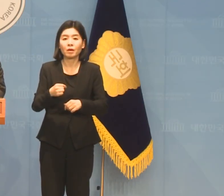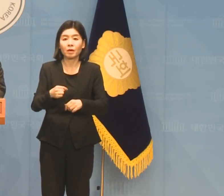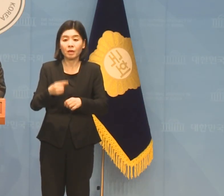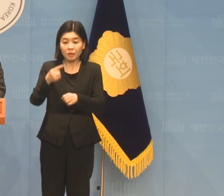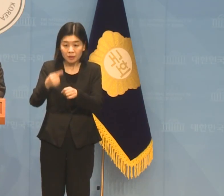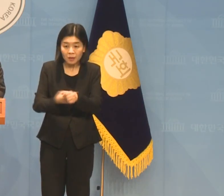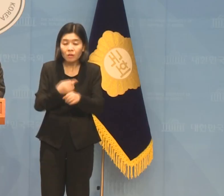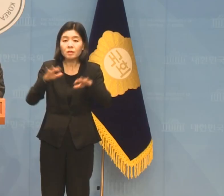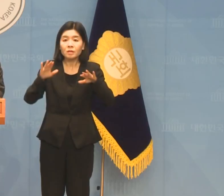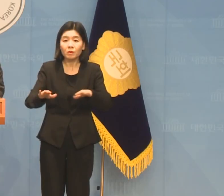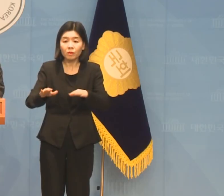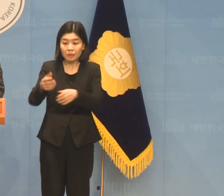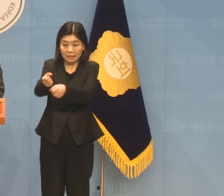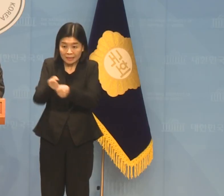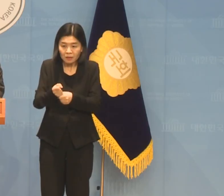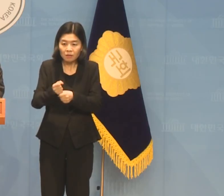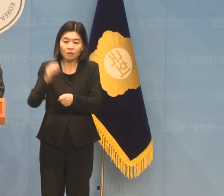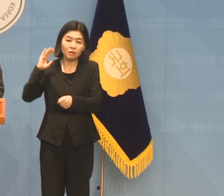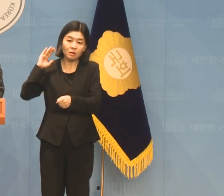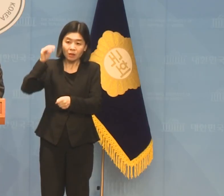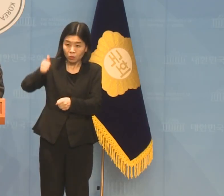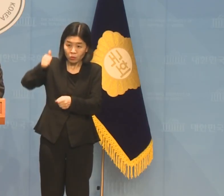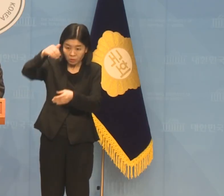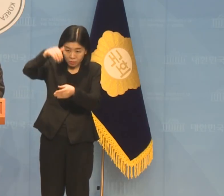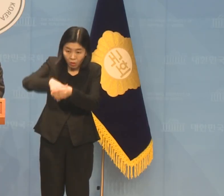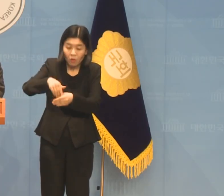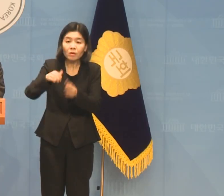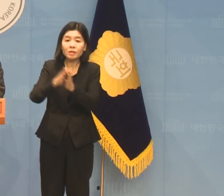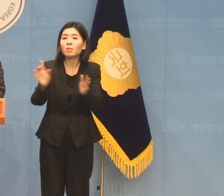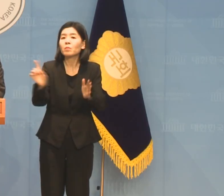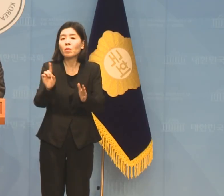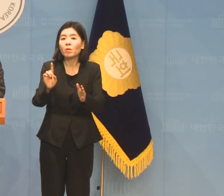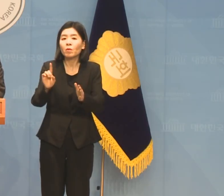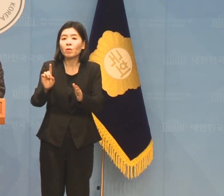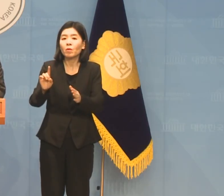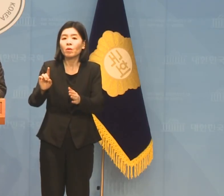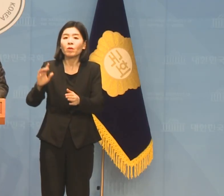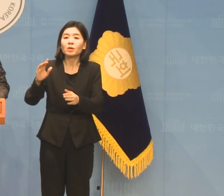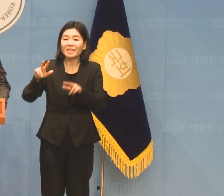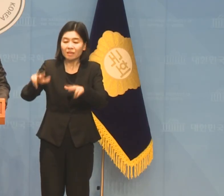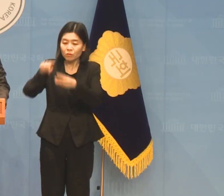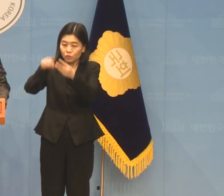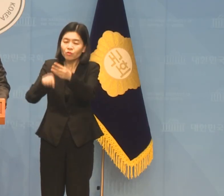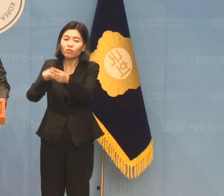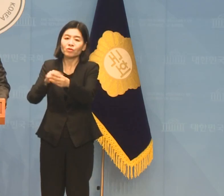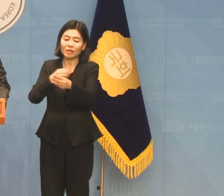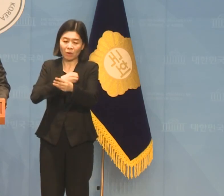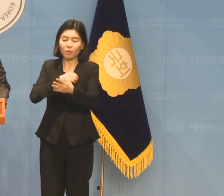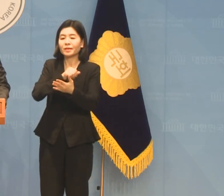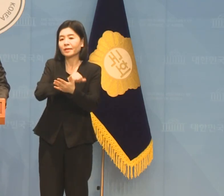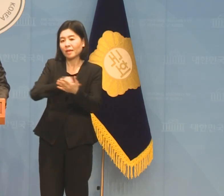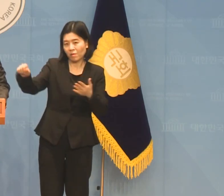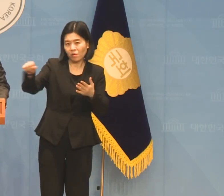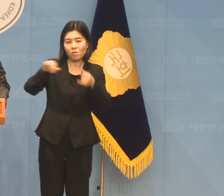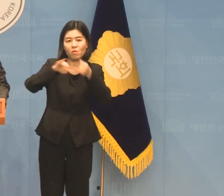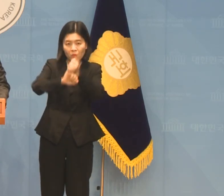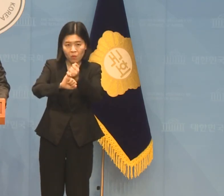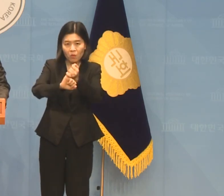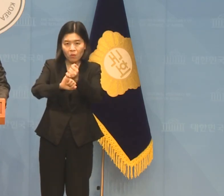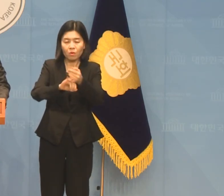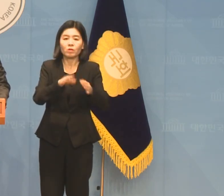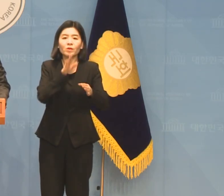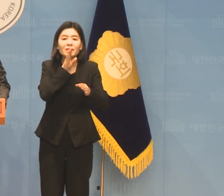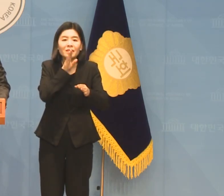임하는 우리 당의 시작은 책임 있는 대통령에 대한 제명이어야만 합니다. 또한 진심과 행동이